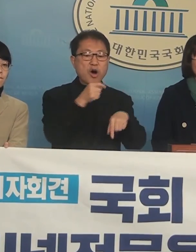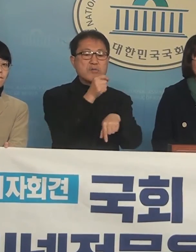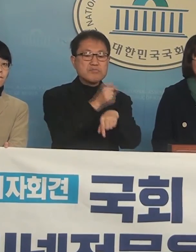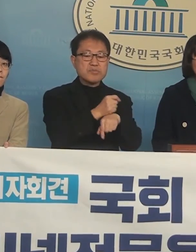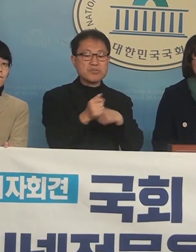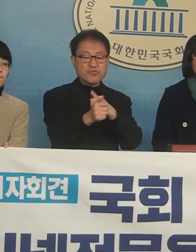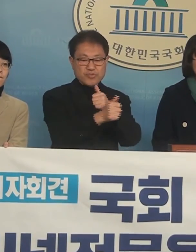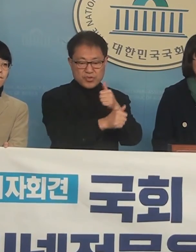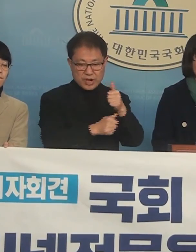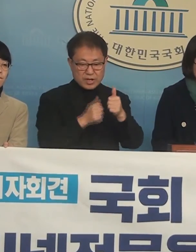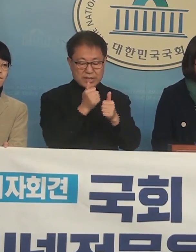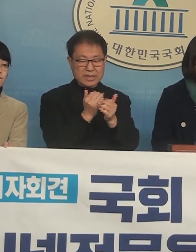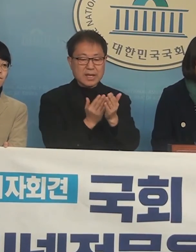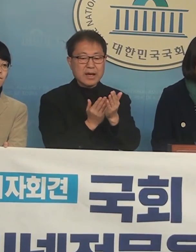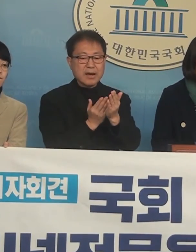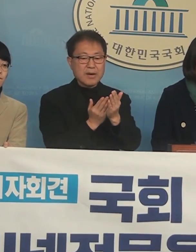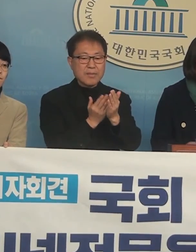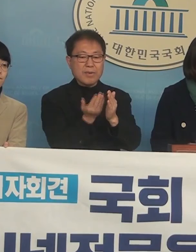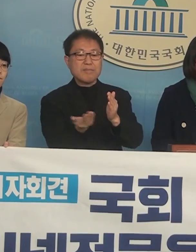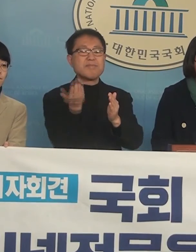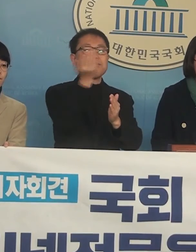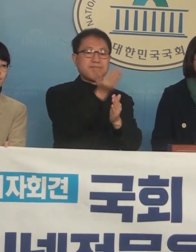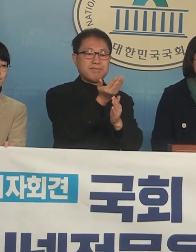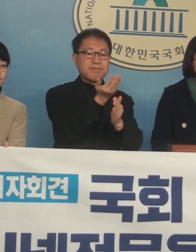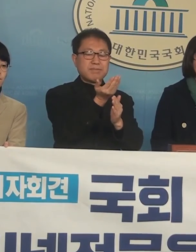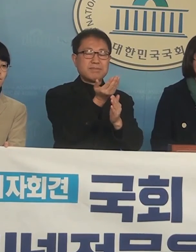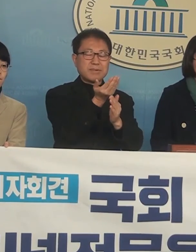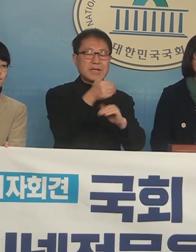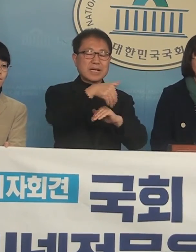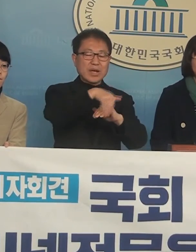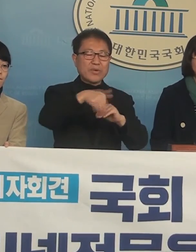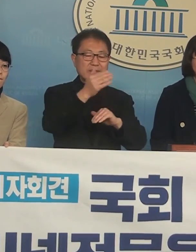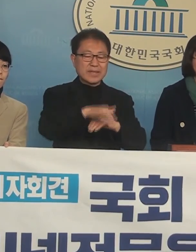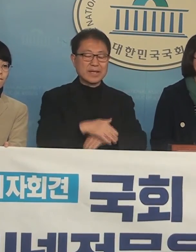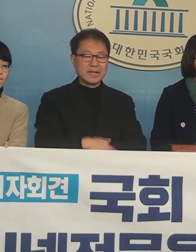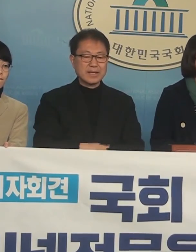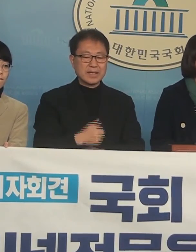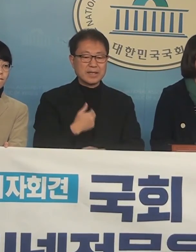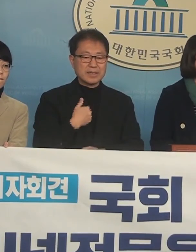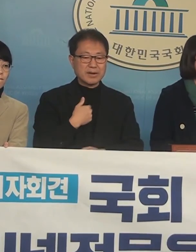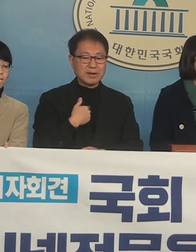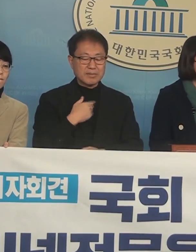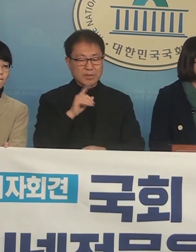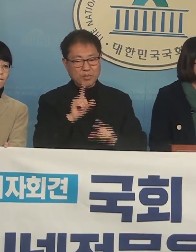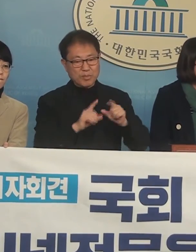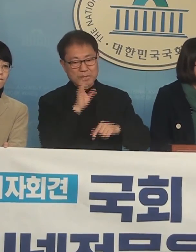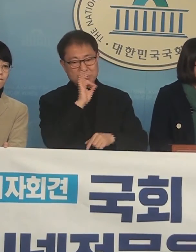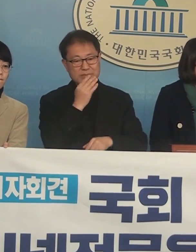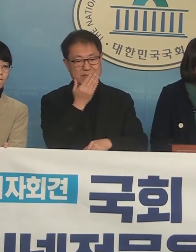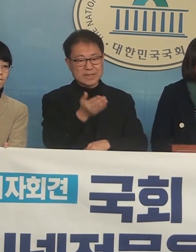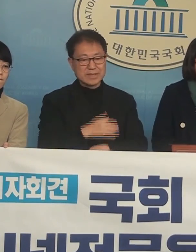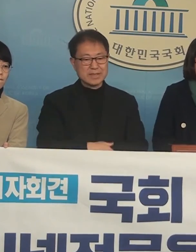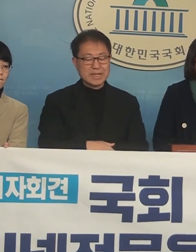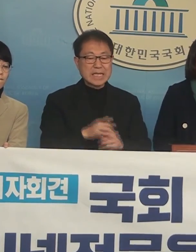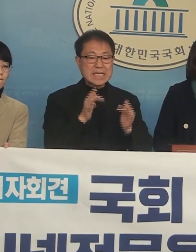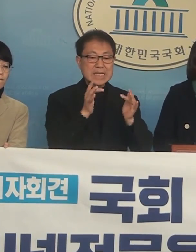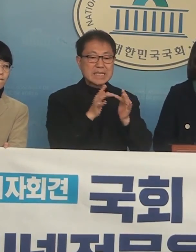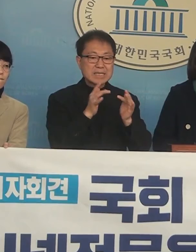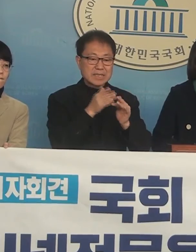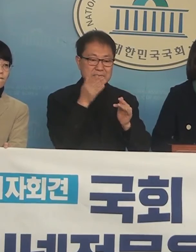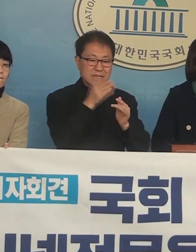의해 소위를 거쳐서 올라오게 될 텐데요. 제가 정무위 지형을 좀 말씀드리겠습니다.